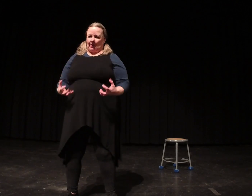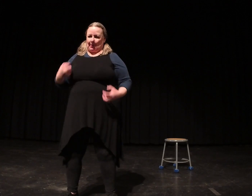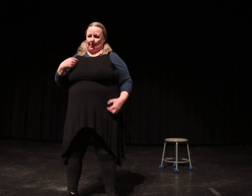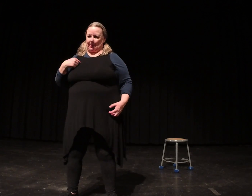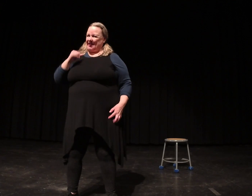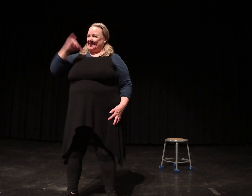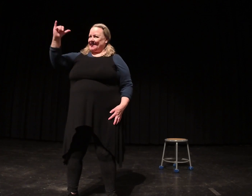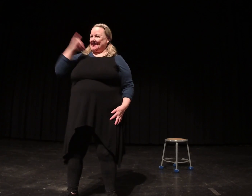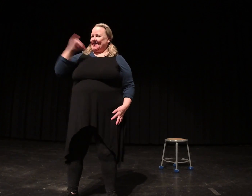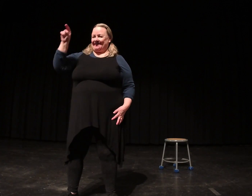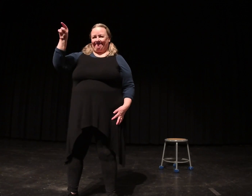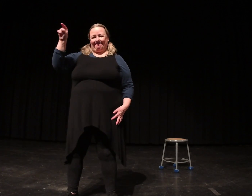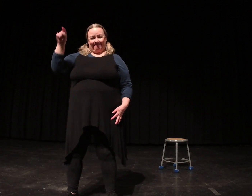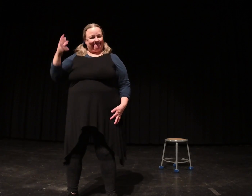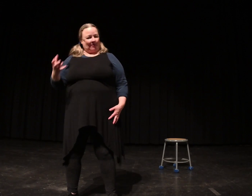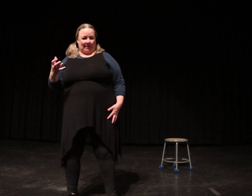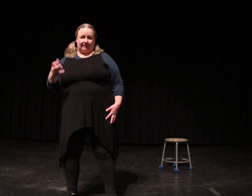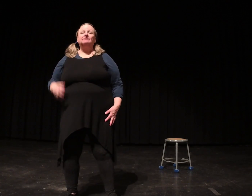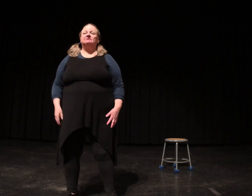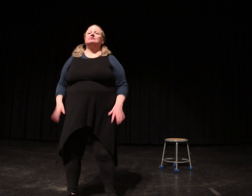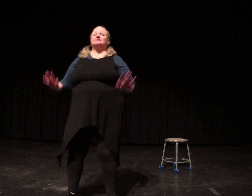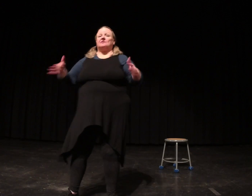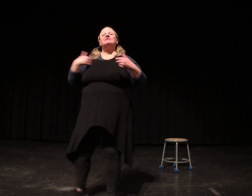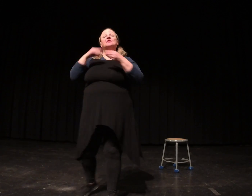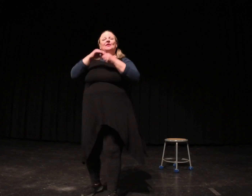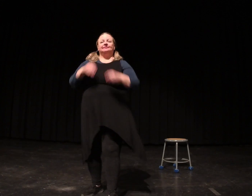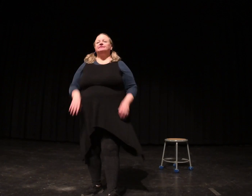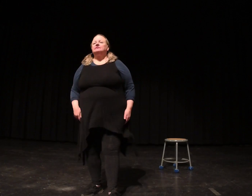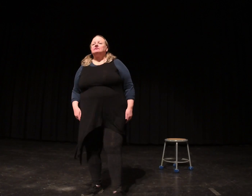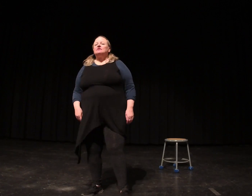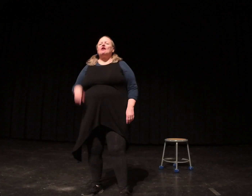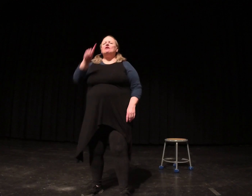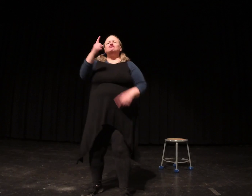Alors moi, je veux être comme un oiseau.